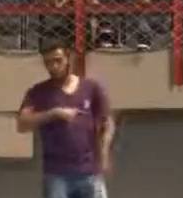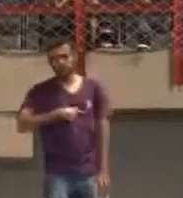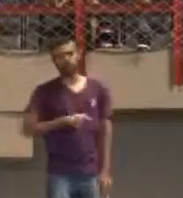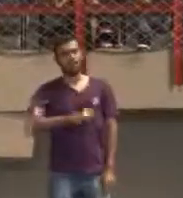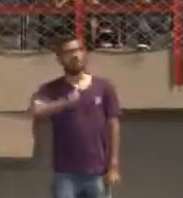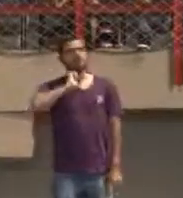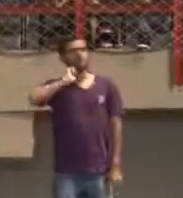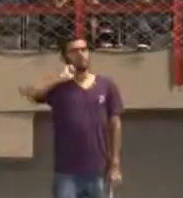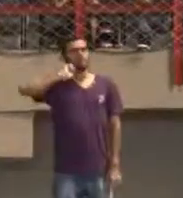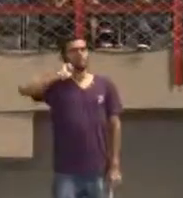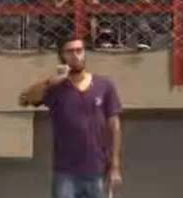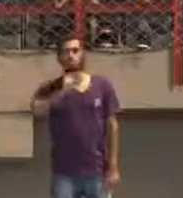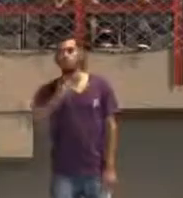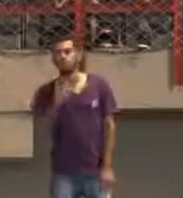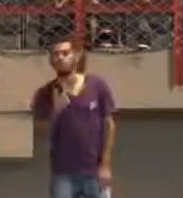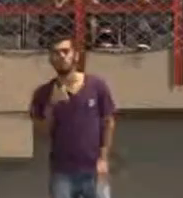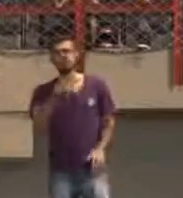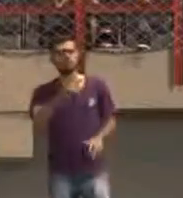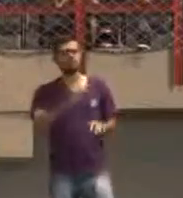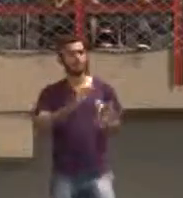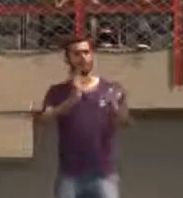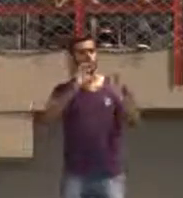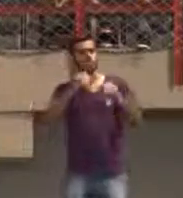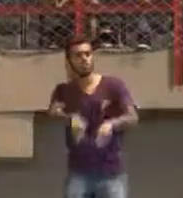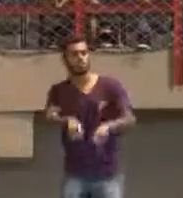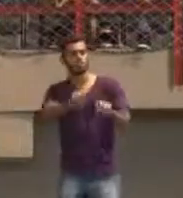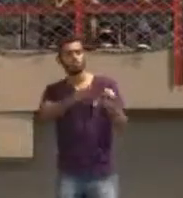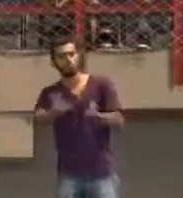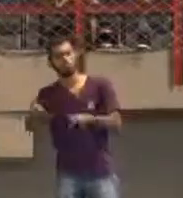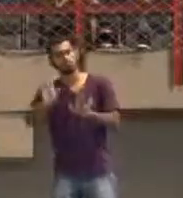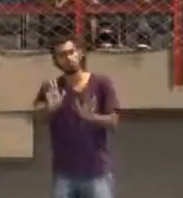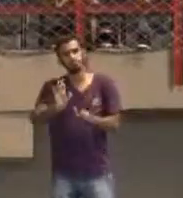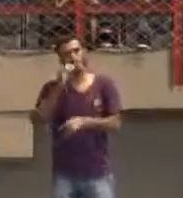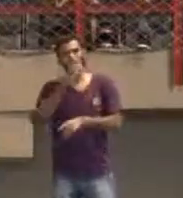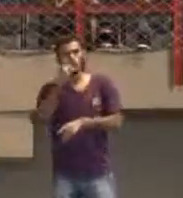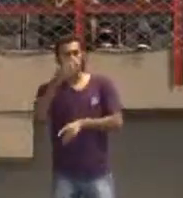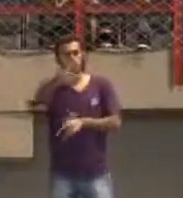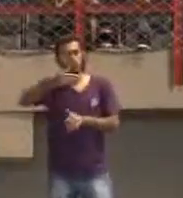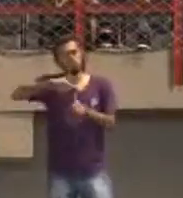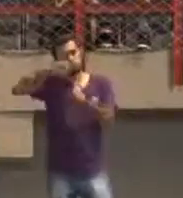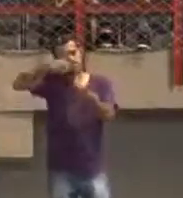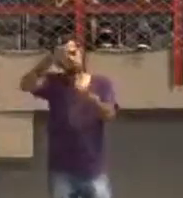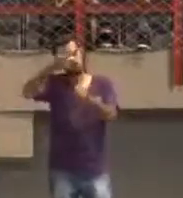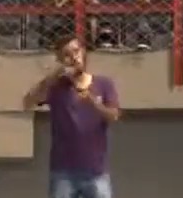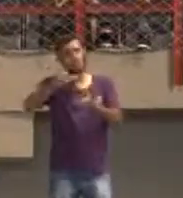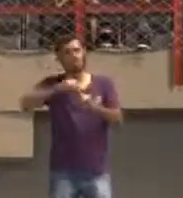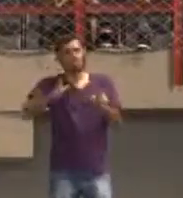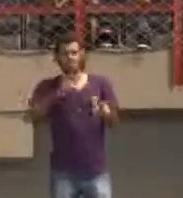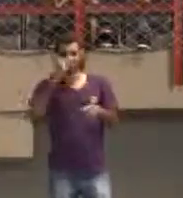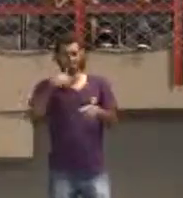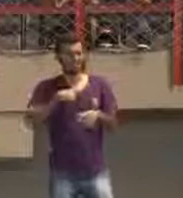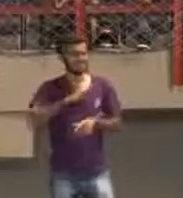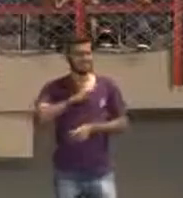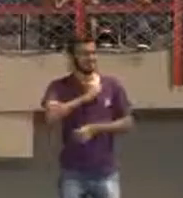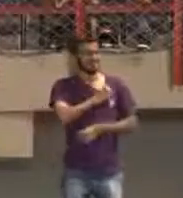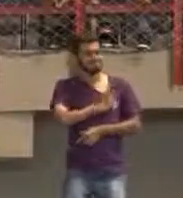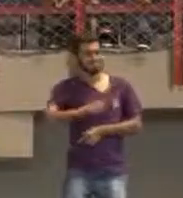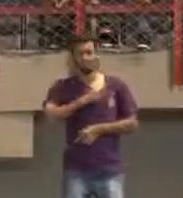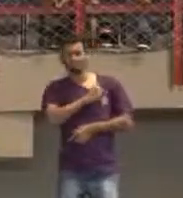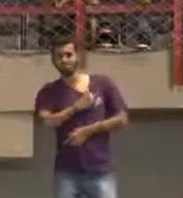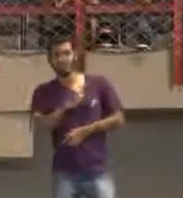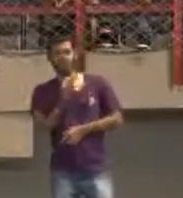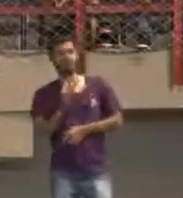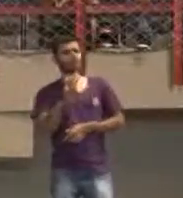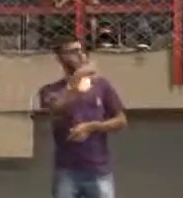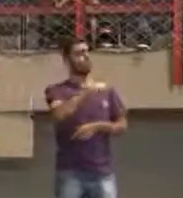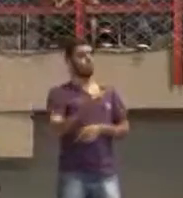quando você termina o finalzinho ali da sua semana, embora o domingo seja o primeiro dia, é melancólico. Vamos agora